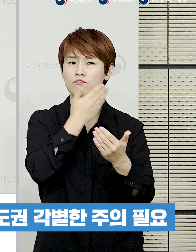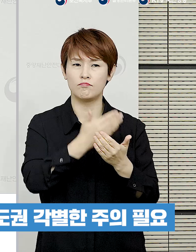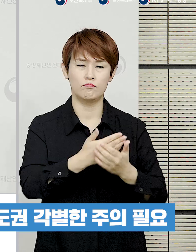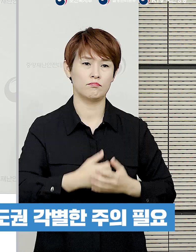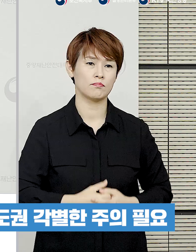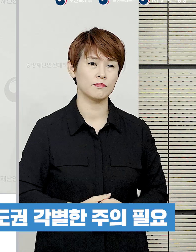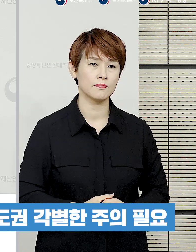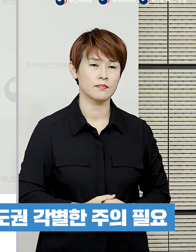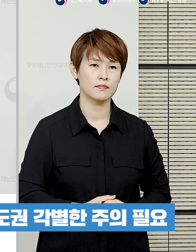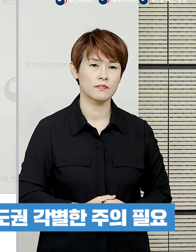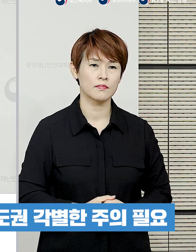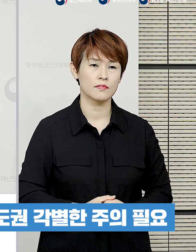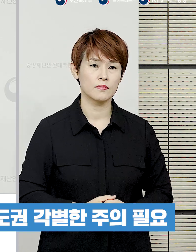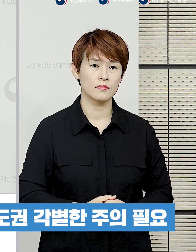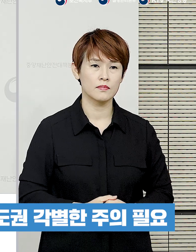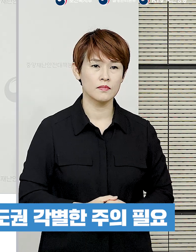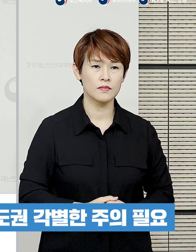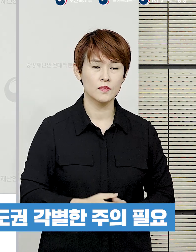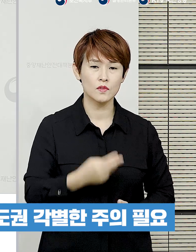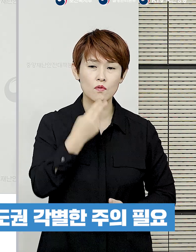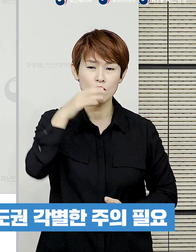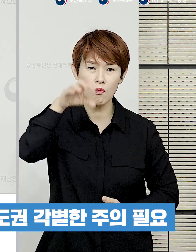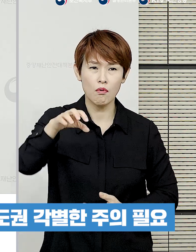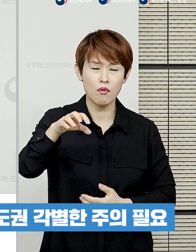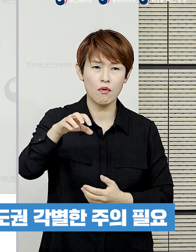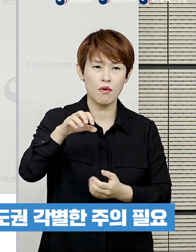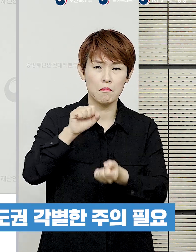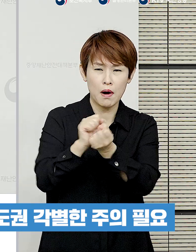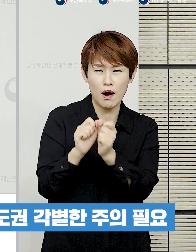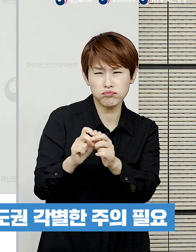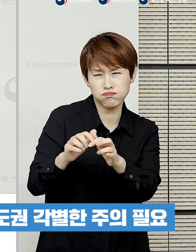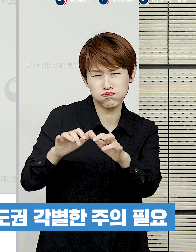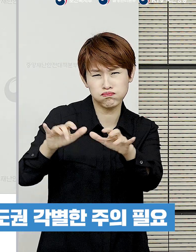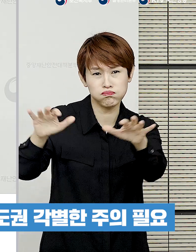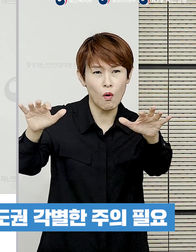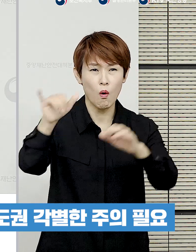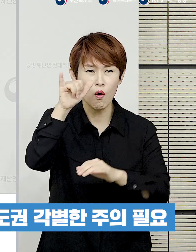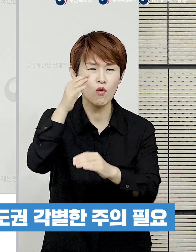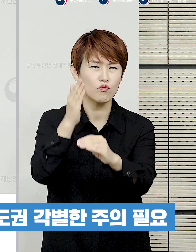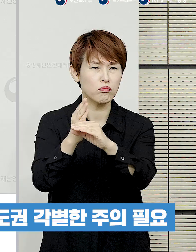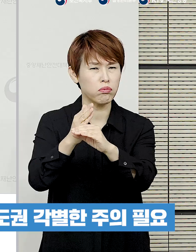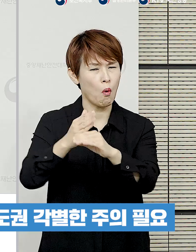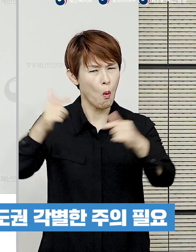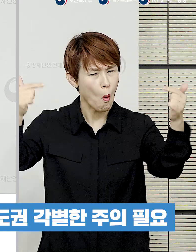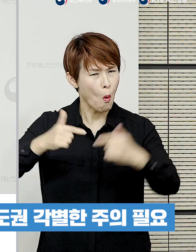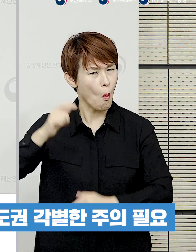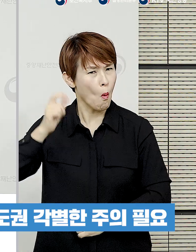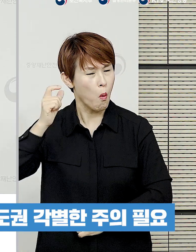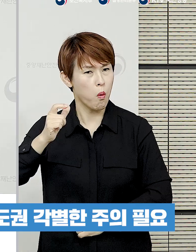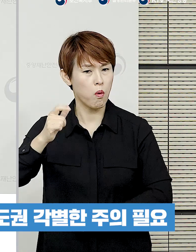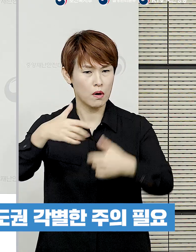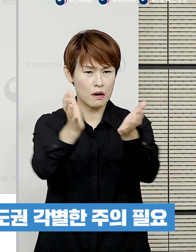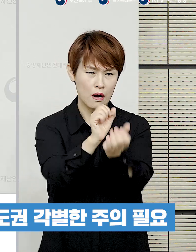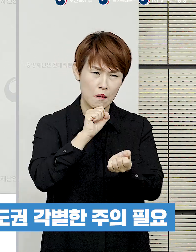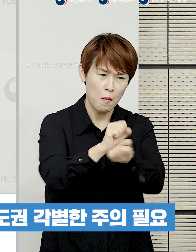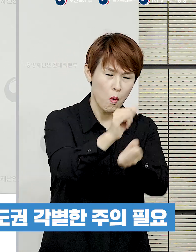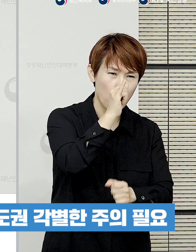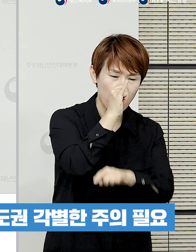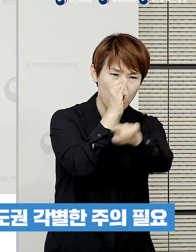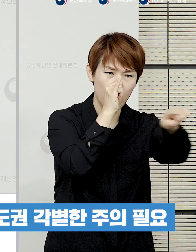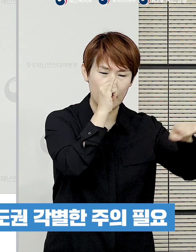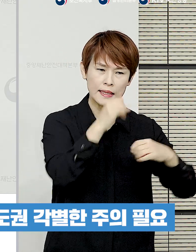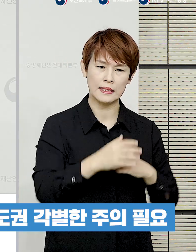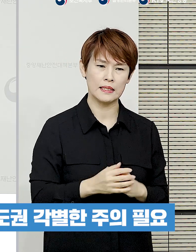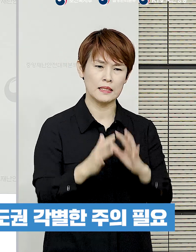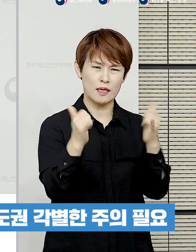중요합니다. 특히 수도권의 확진 환자 발생이 줄어들지 않고 있고 집단 감염이 계속 반복되어 있어 인구